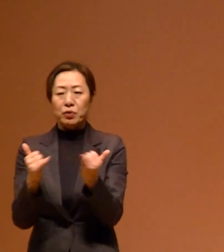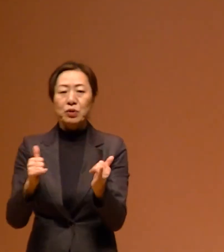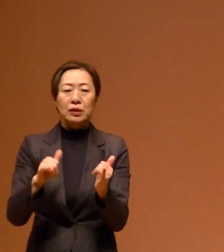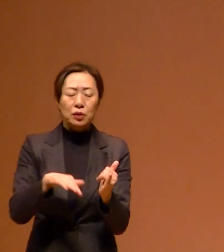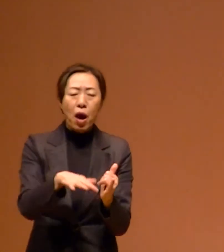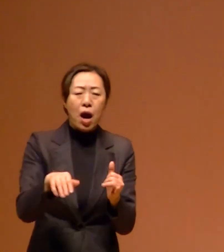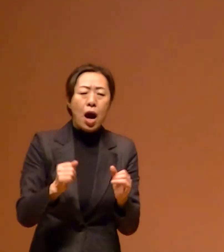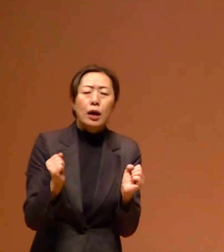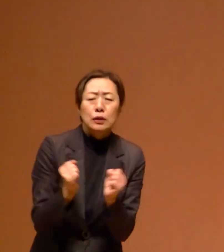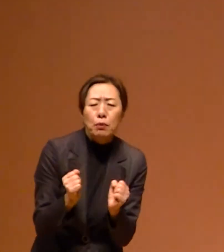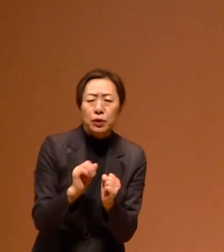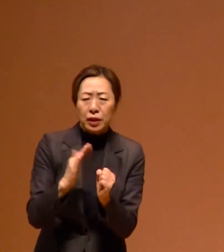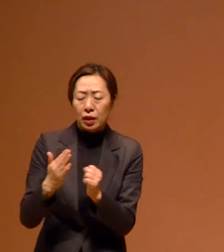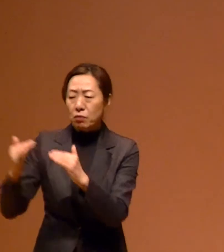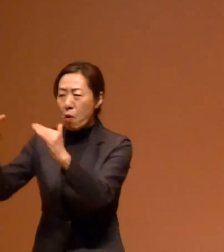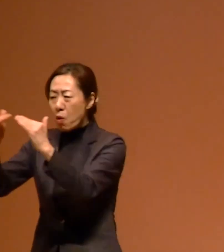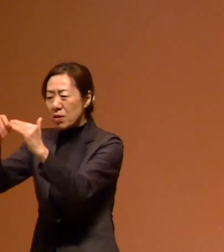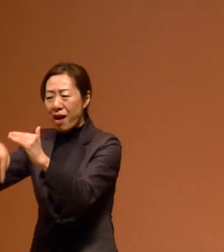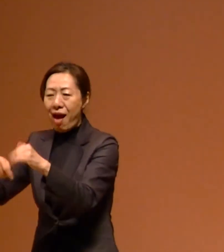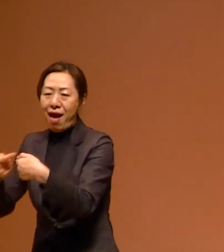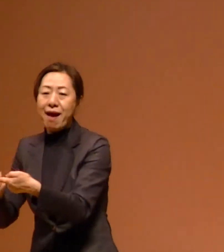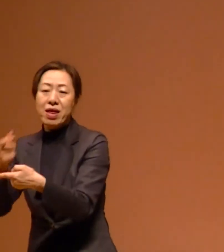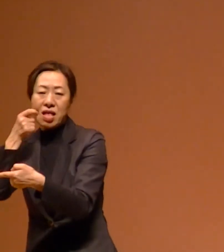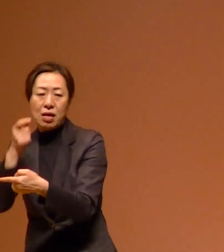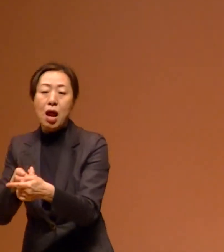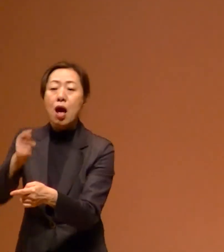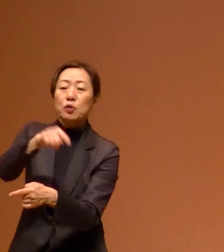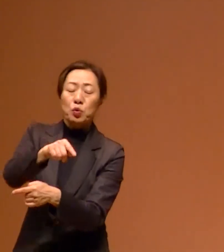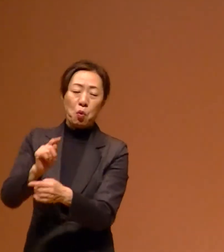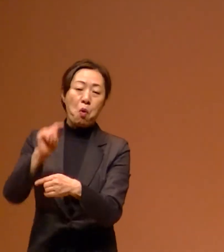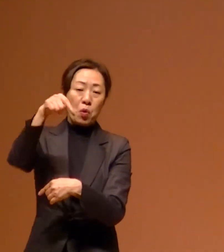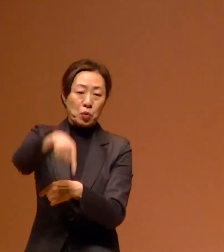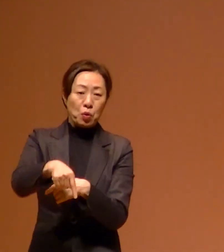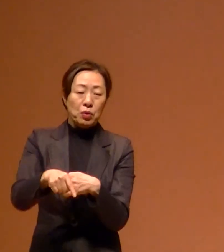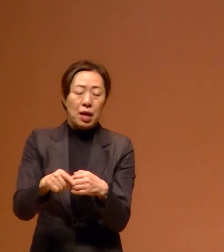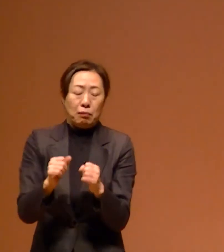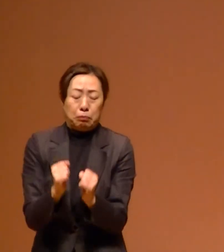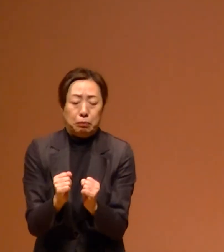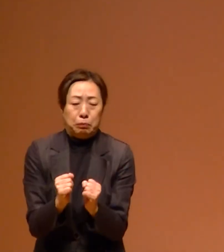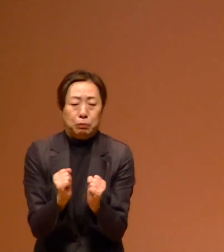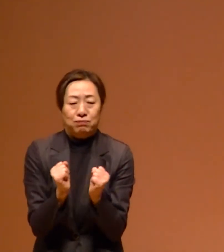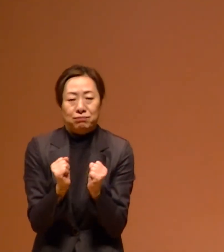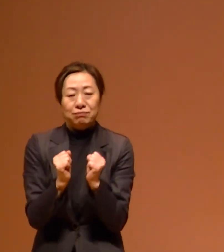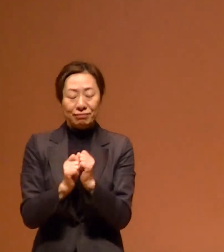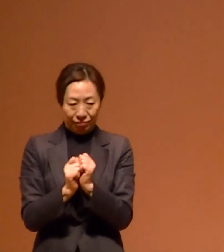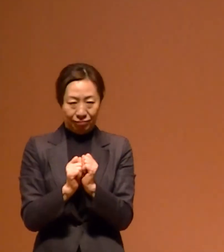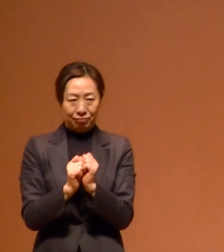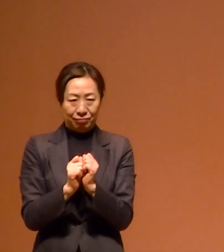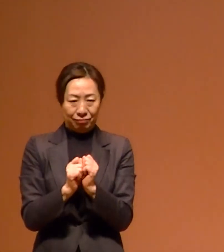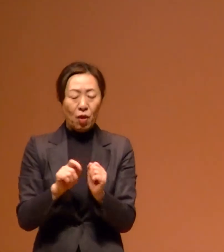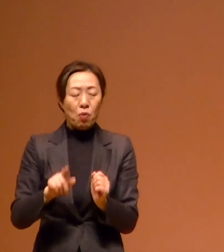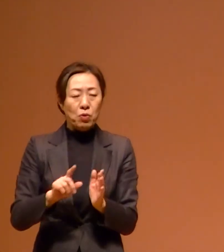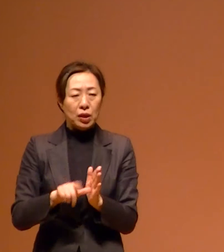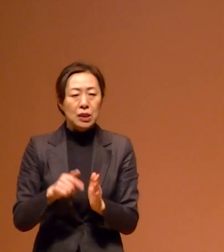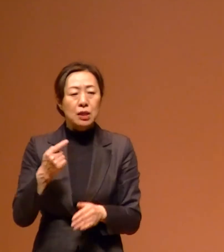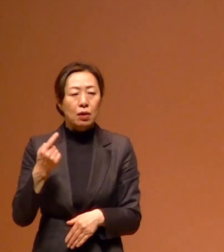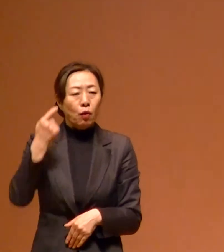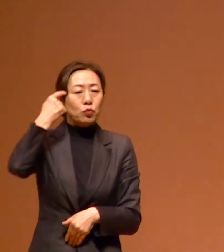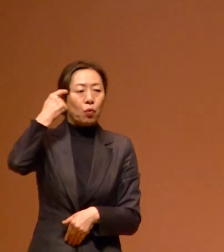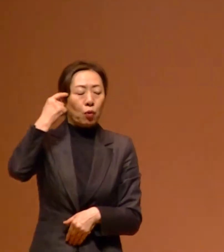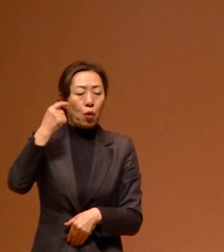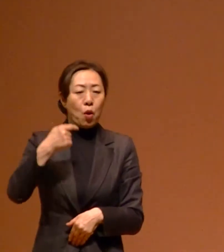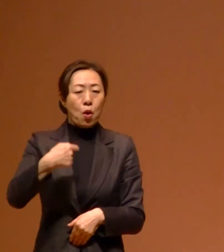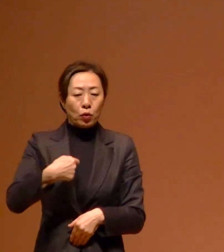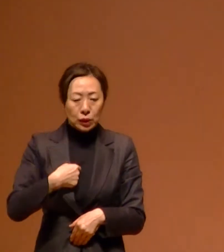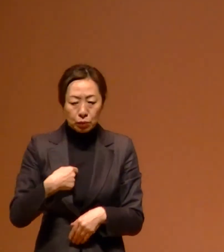寒いんだけども今度外でそこで過ごした。 その時にふと